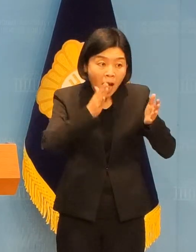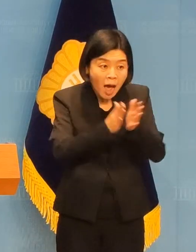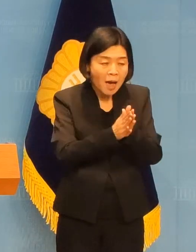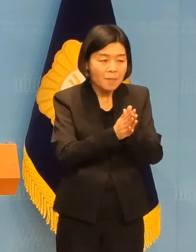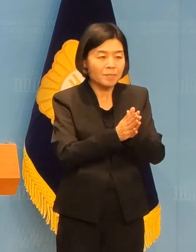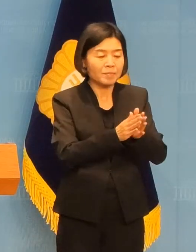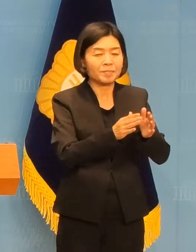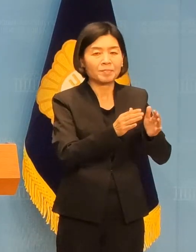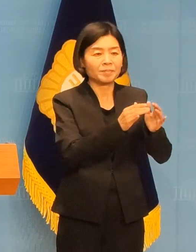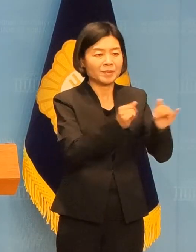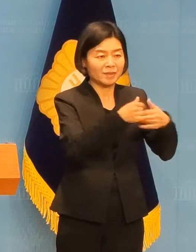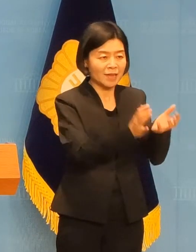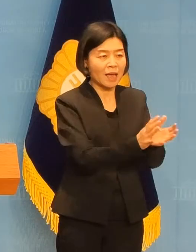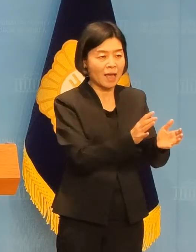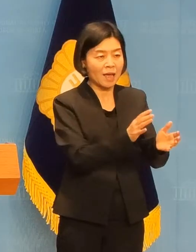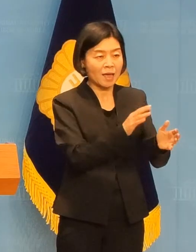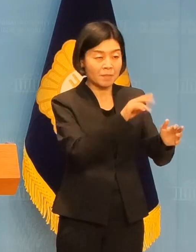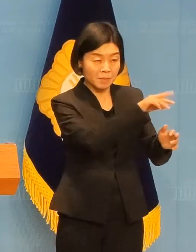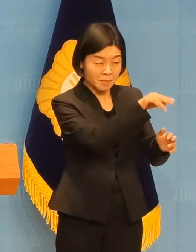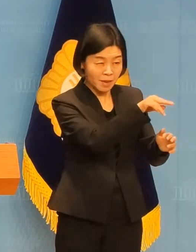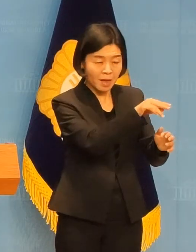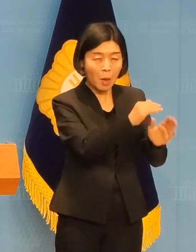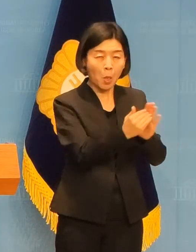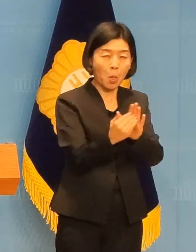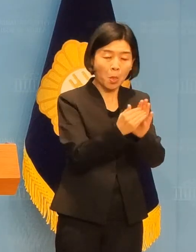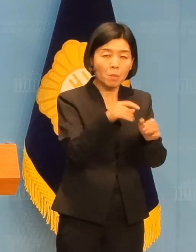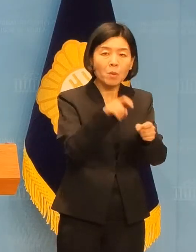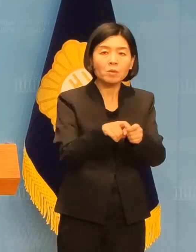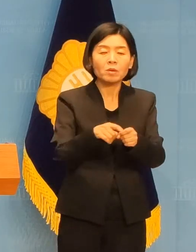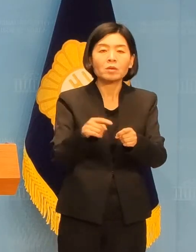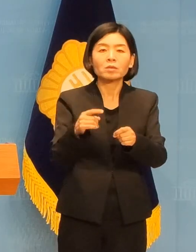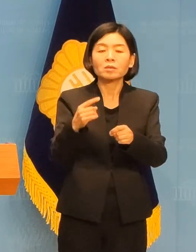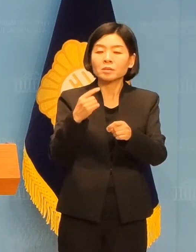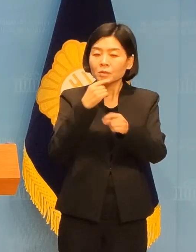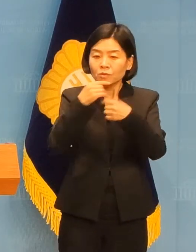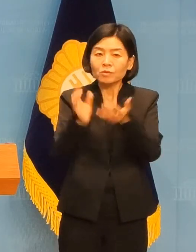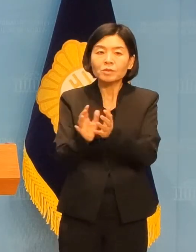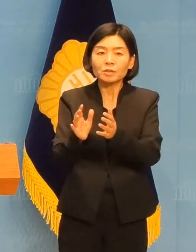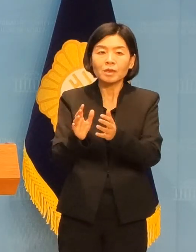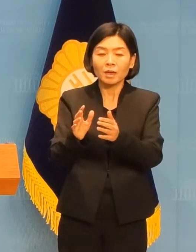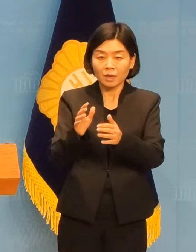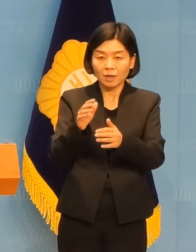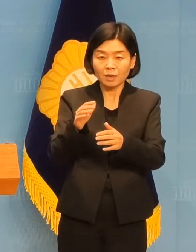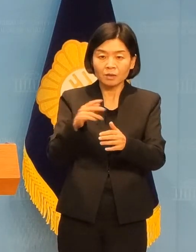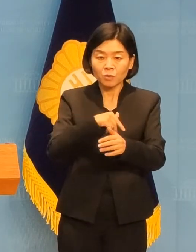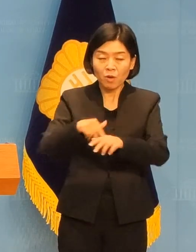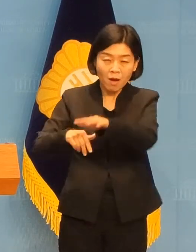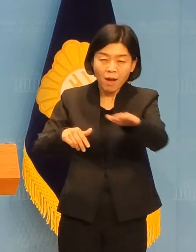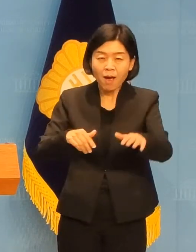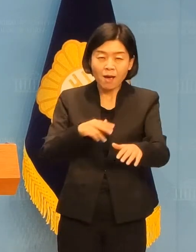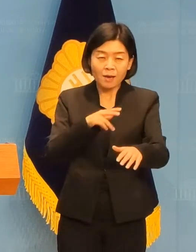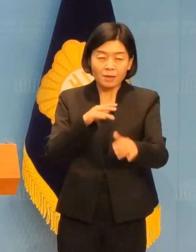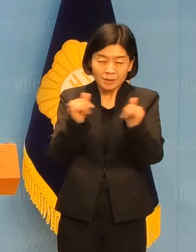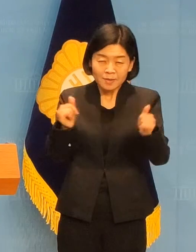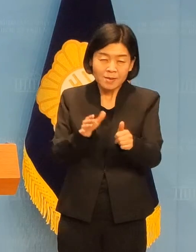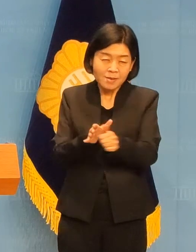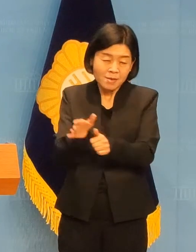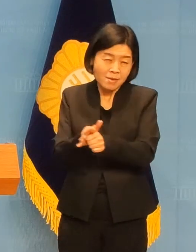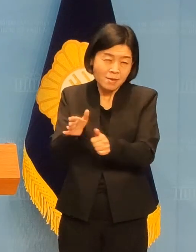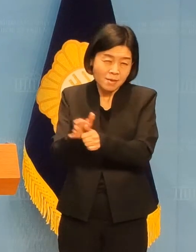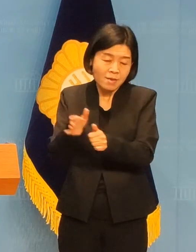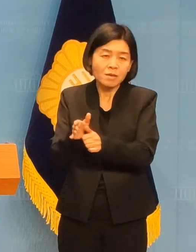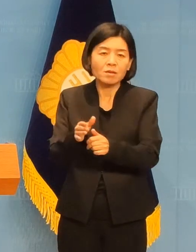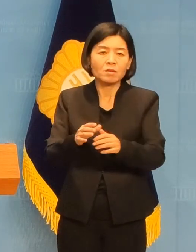피하려는 듯 여당 인사들에 대한 근거 없는 음해와 인신공격으로 국감을